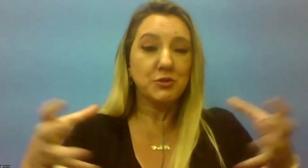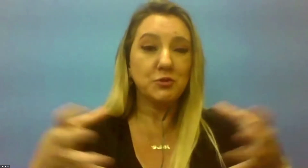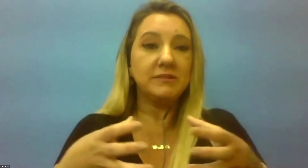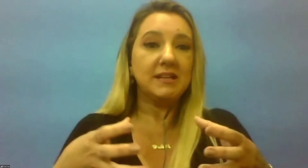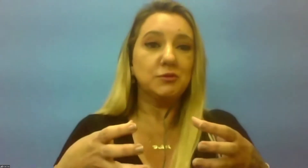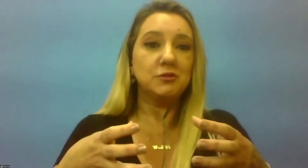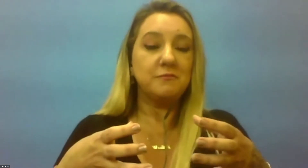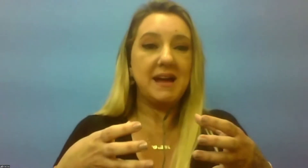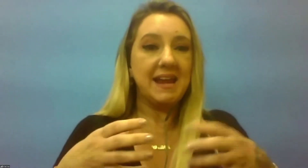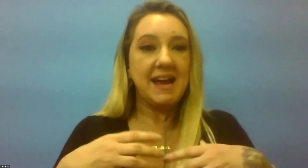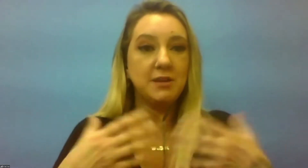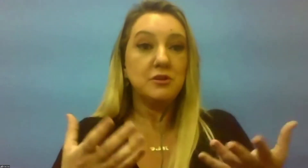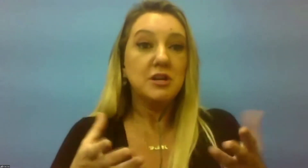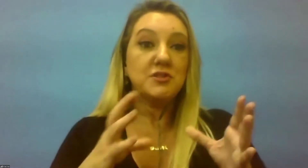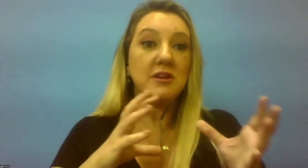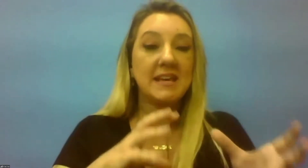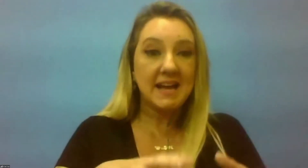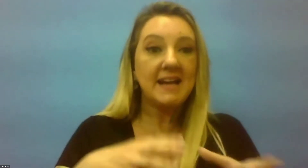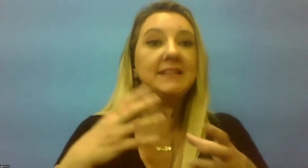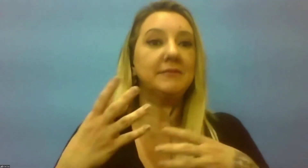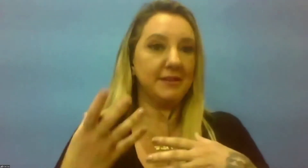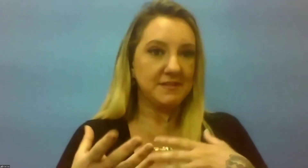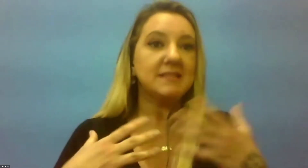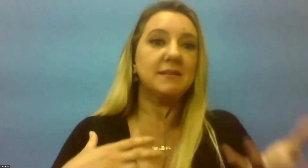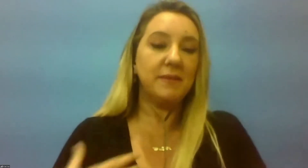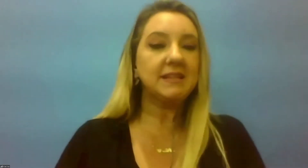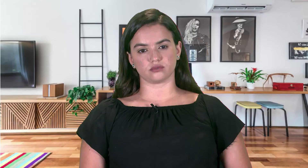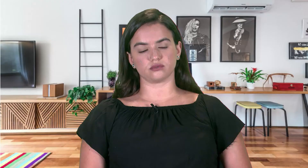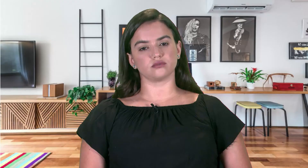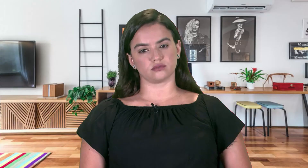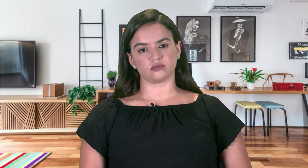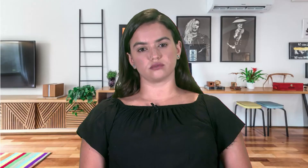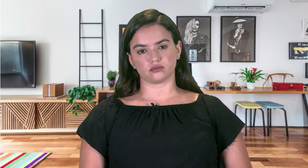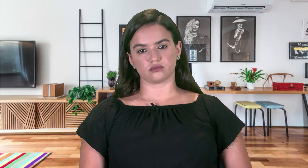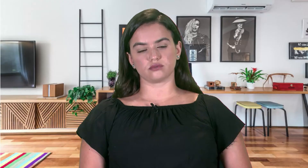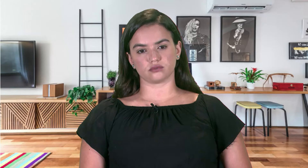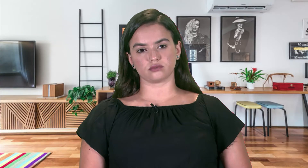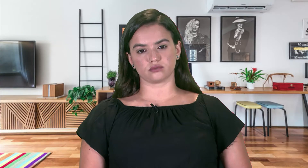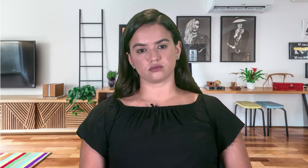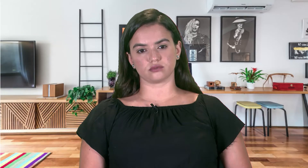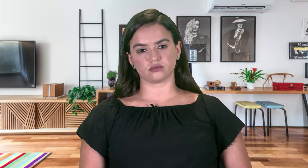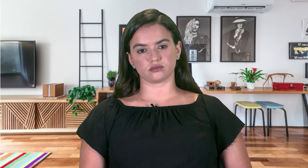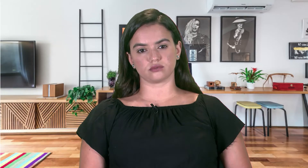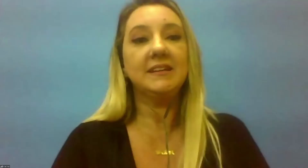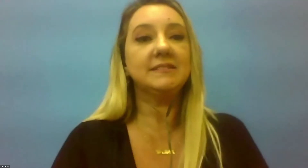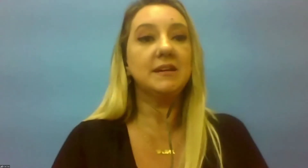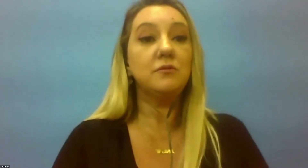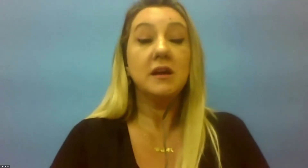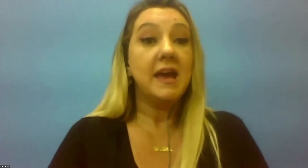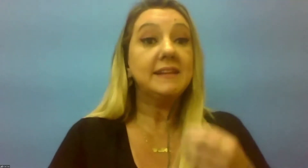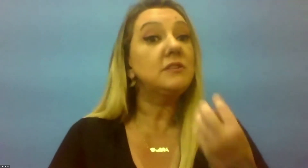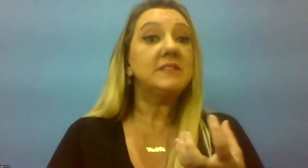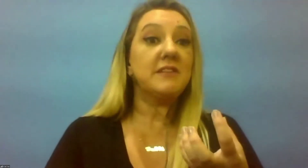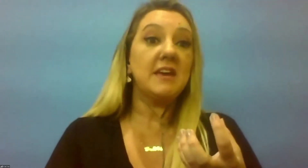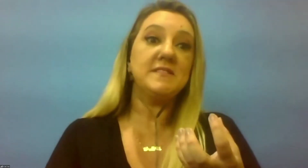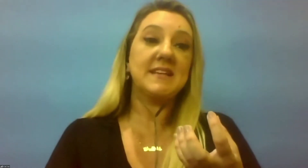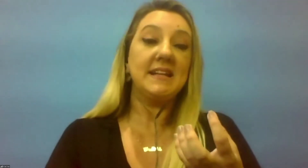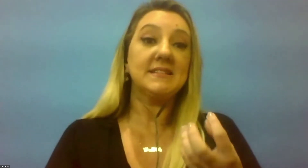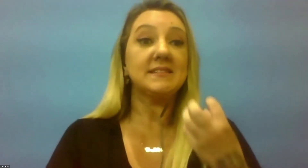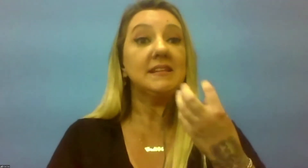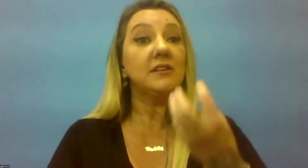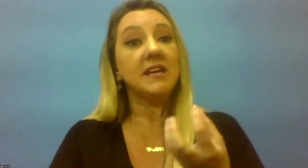Então, junta tudo num balaio, só que cada deficiência também tem a sua especificidade, né? Então, não tem